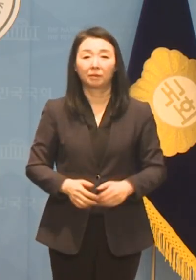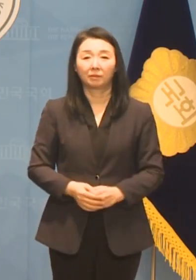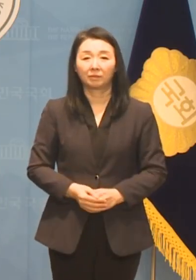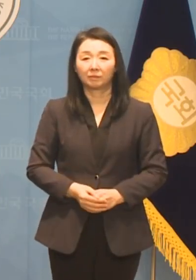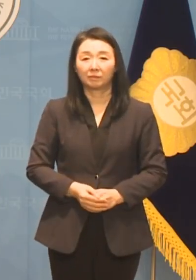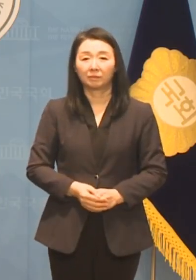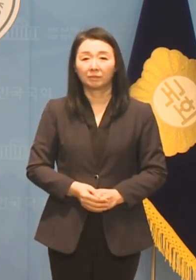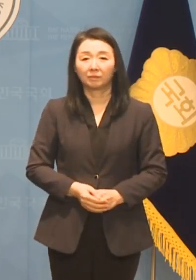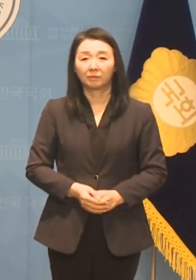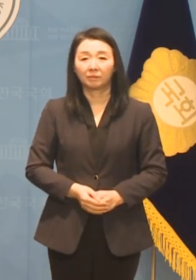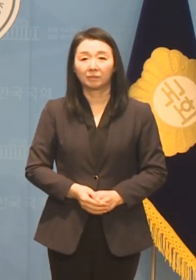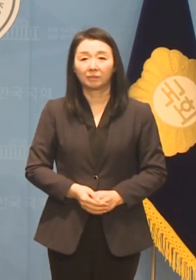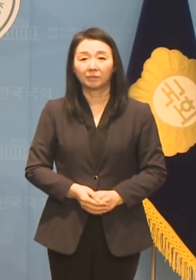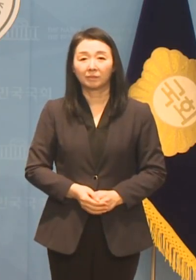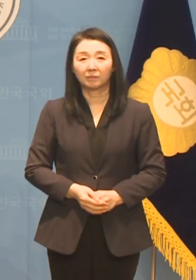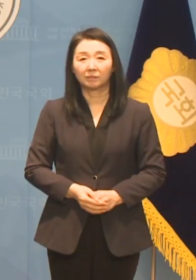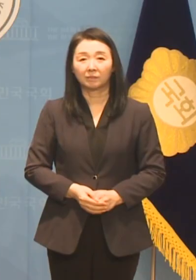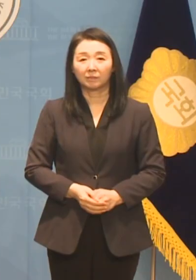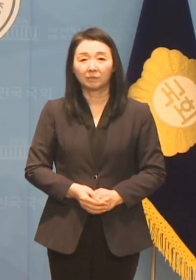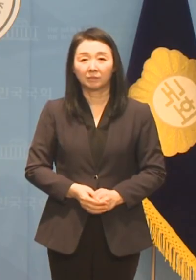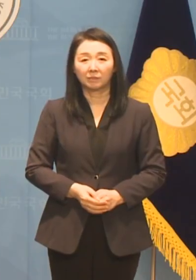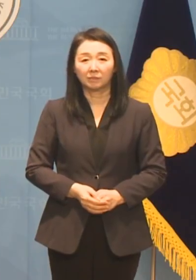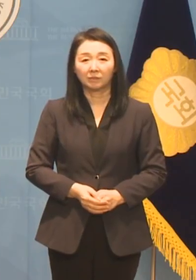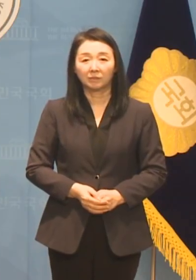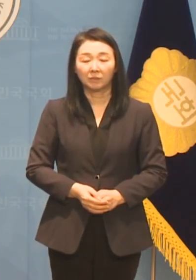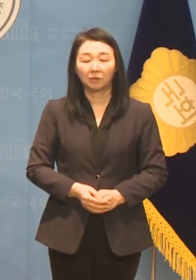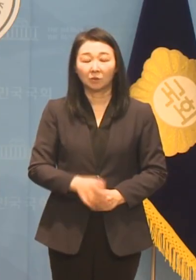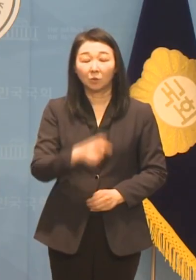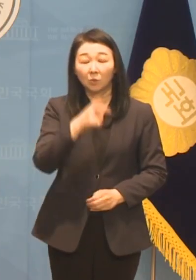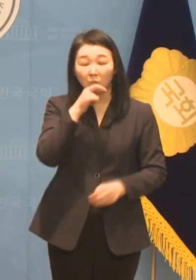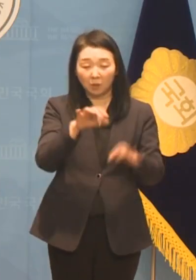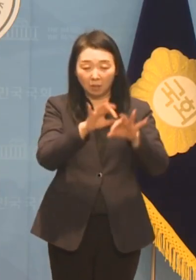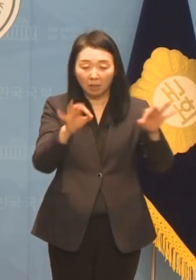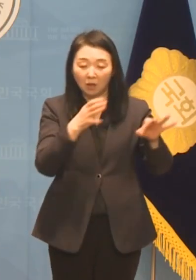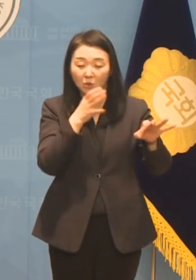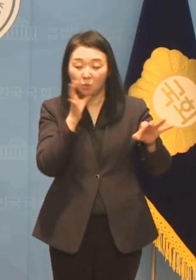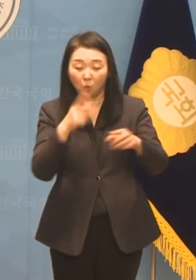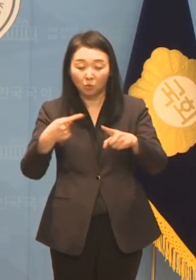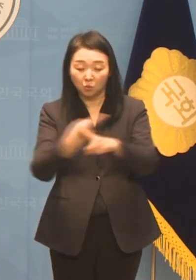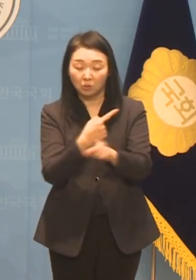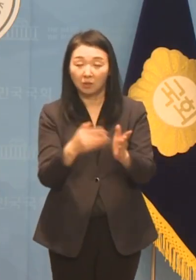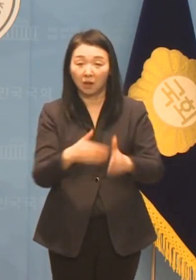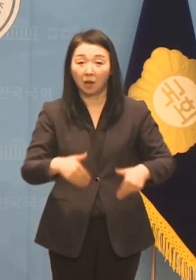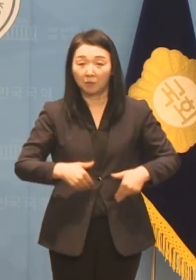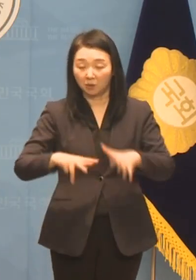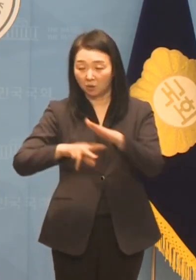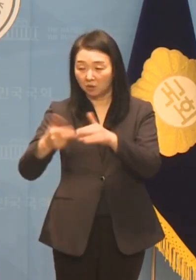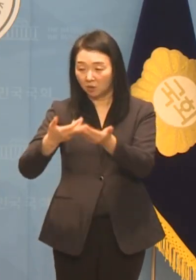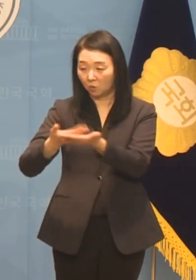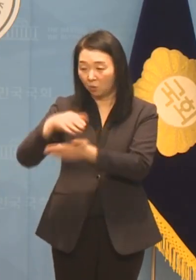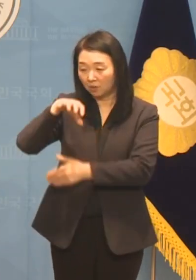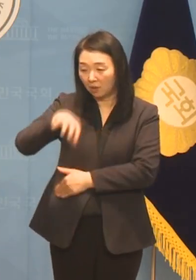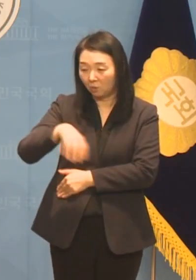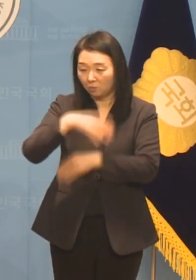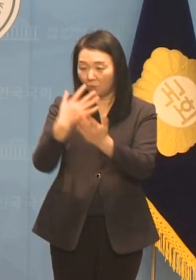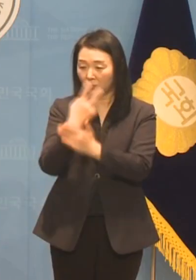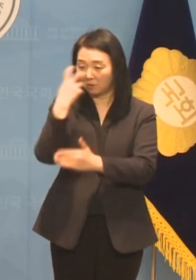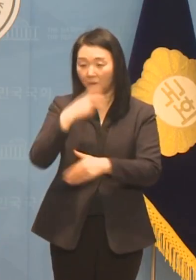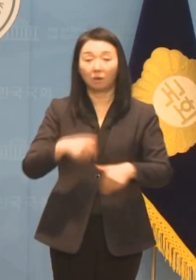것입니다. 특히 노후 상하수도관 교체와 지하철 공사 현장에 대한